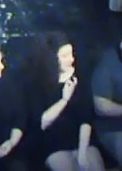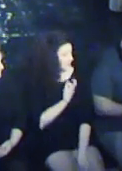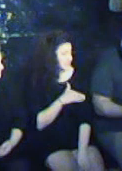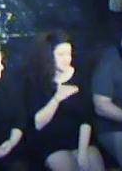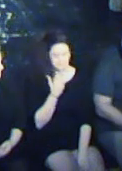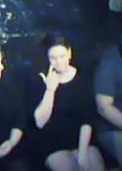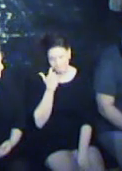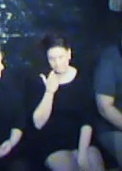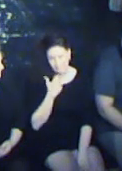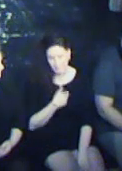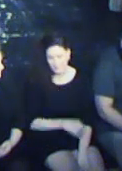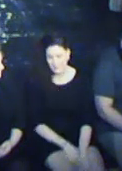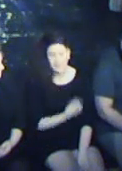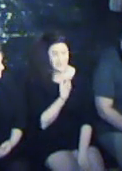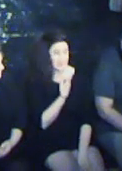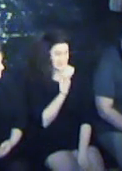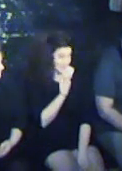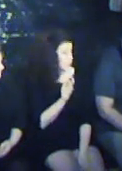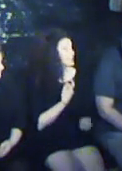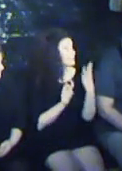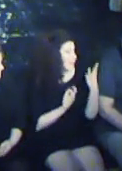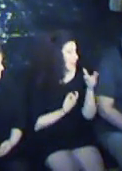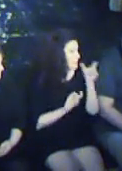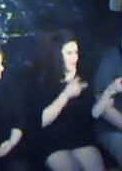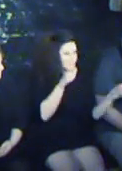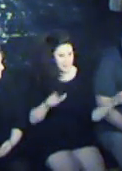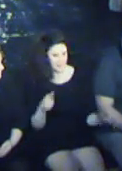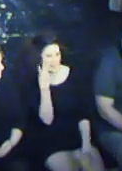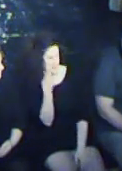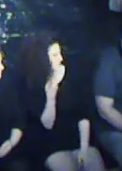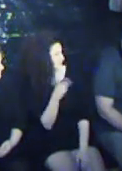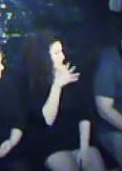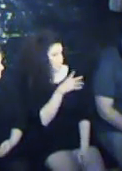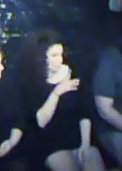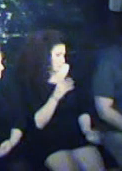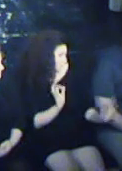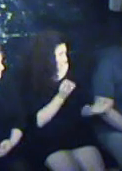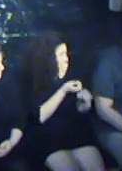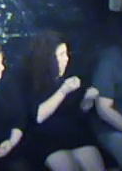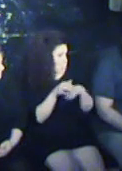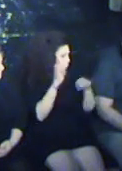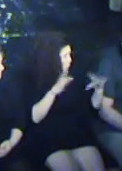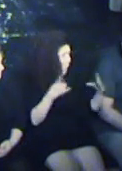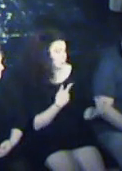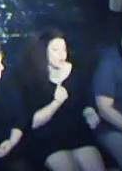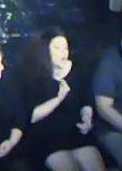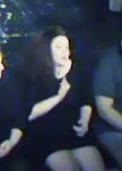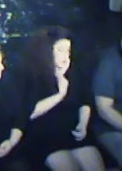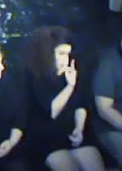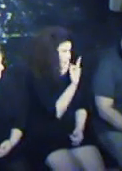¿Qué? Hace falta encontrar 3 palabras de su conjuro. De las cuales yo tengo una.